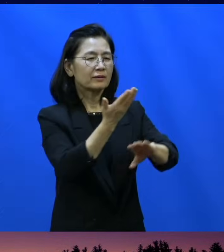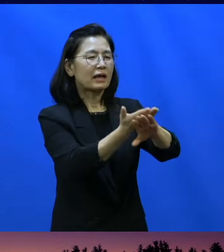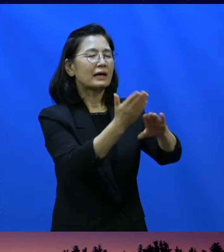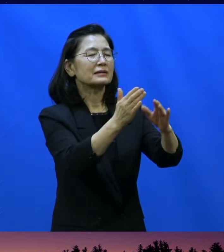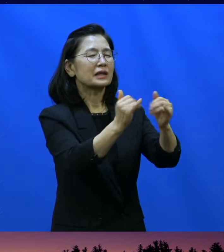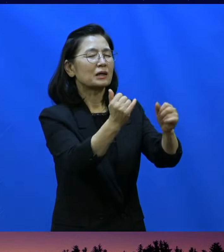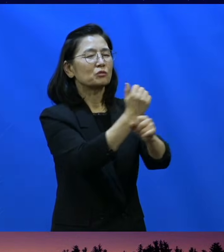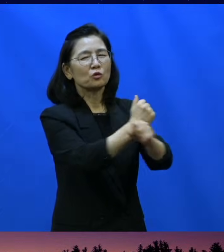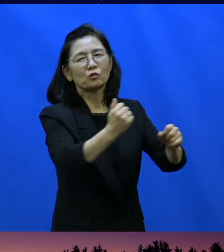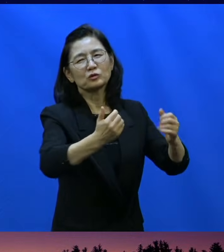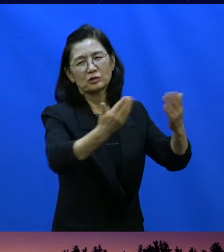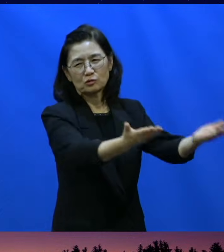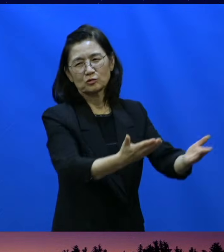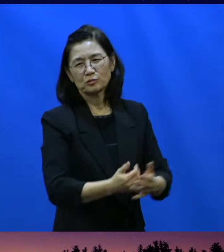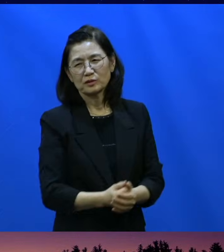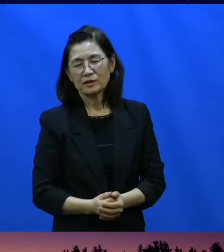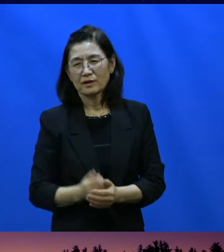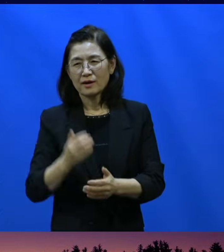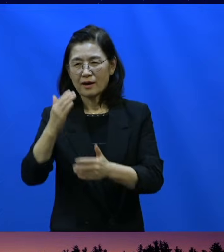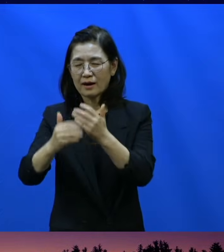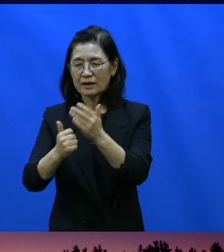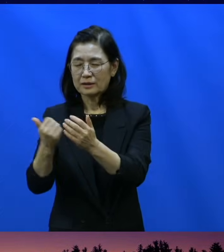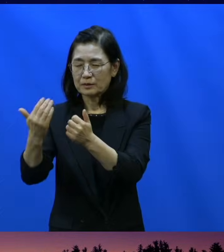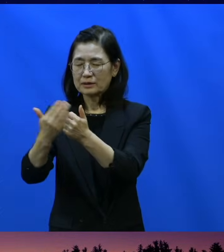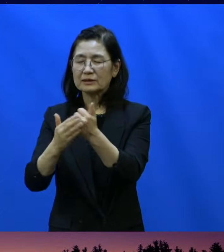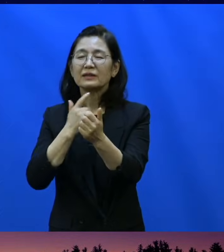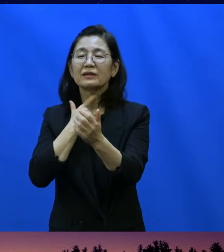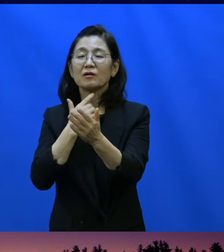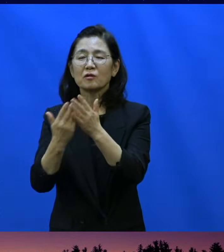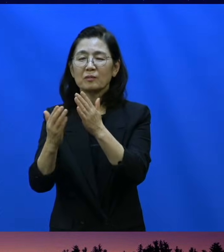여러분, 하나님의 은혜를 경험한 사람은요, 표가 나요.